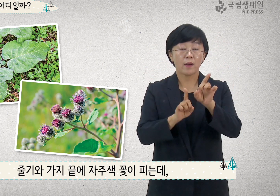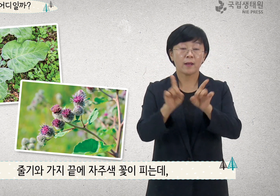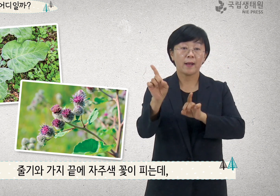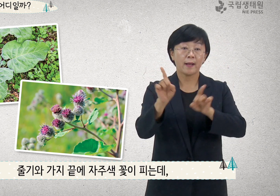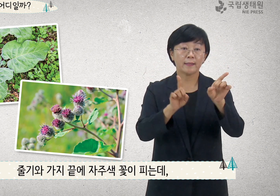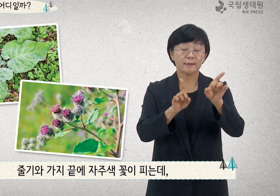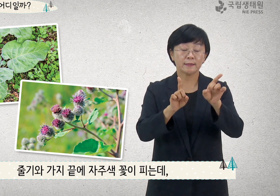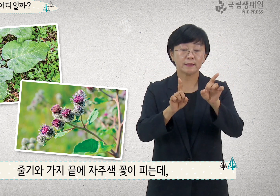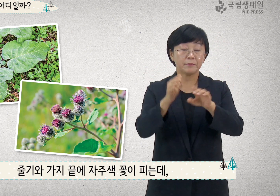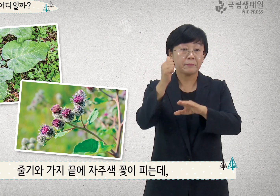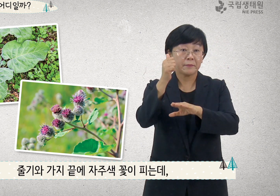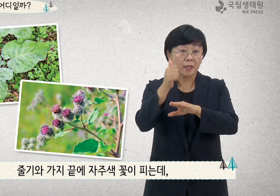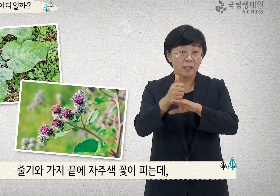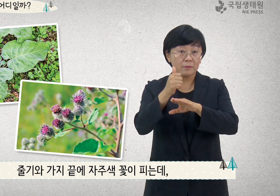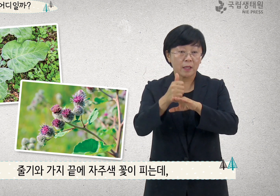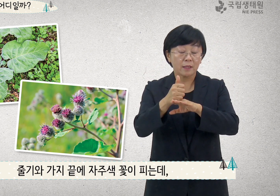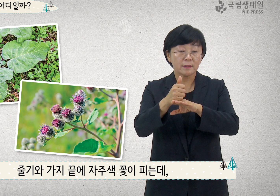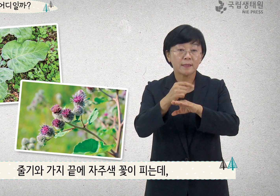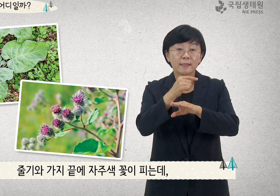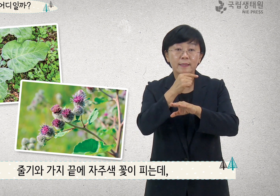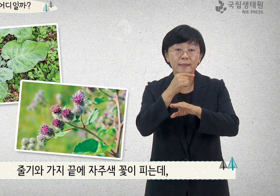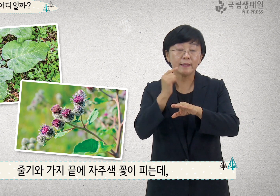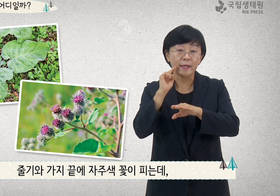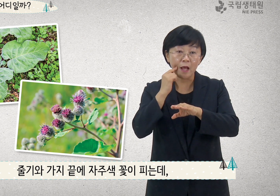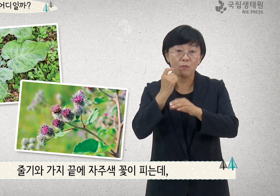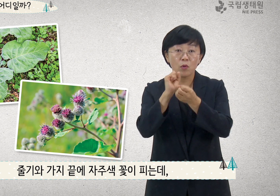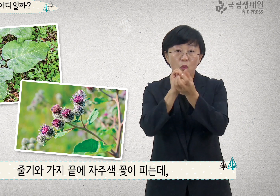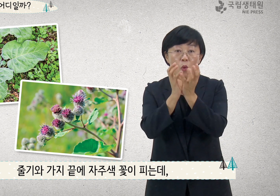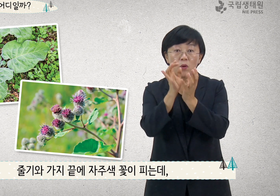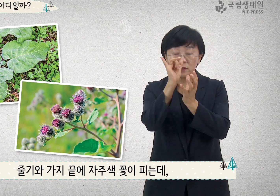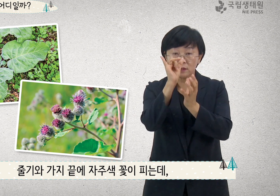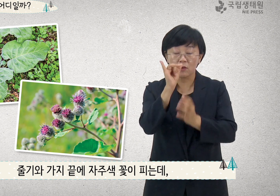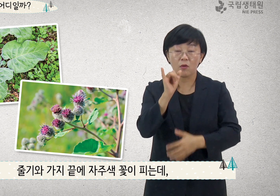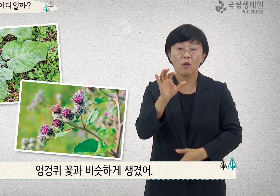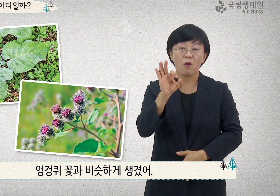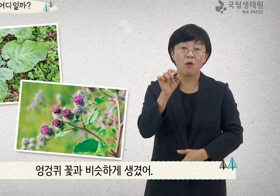줄기와 가지 끝에 자주새 꽃이 피는데